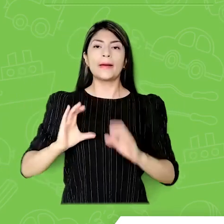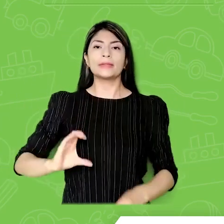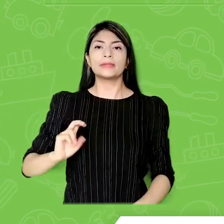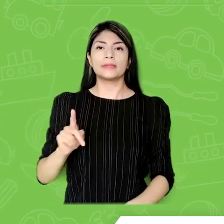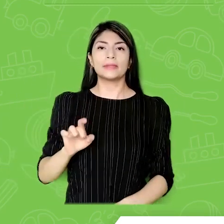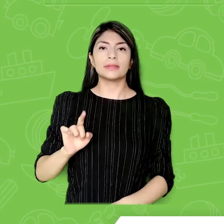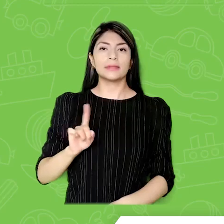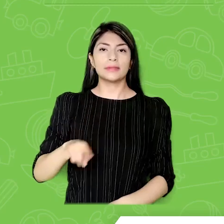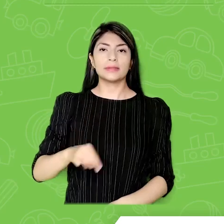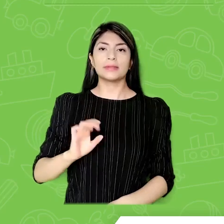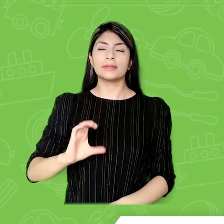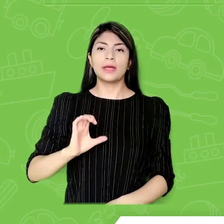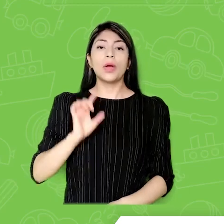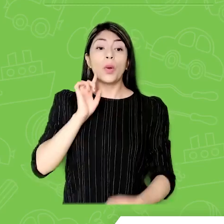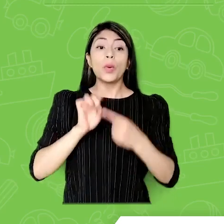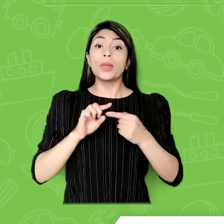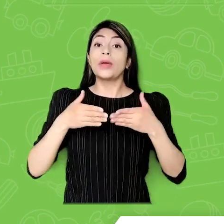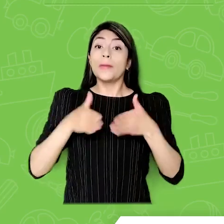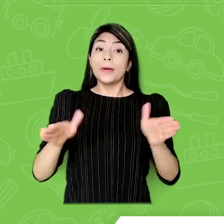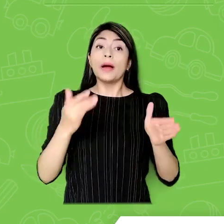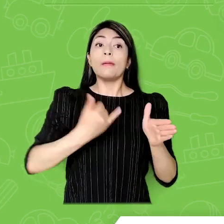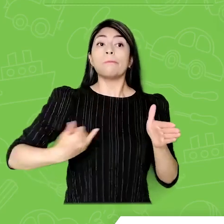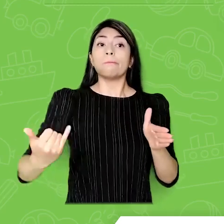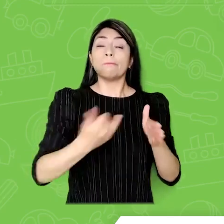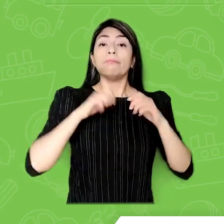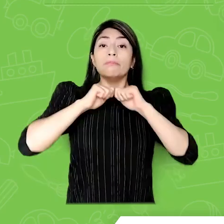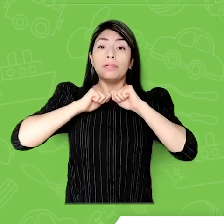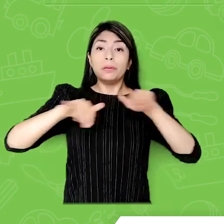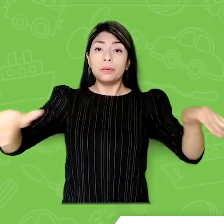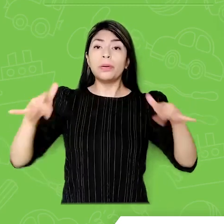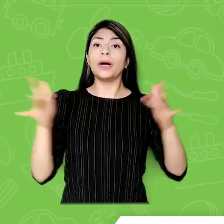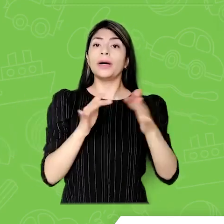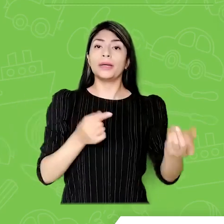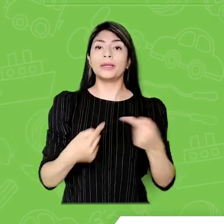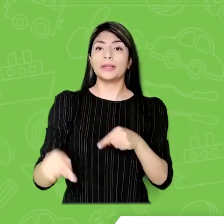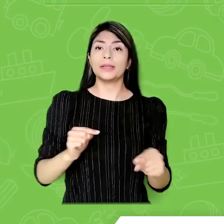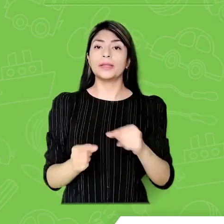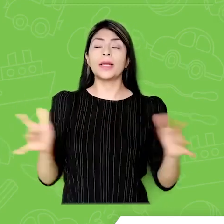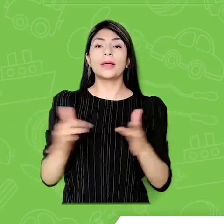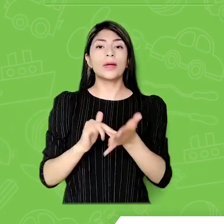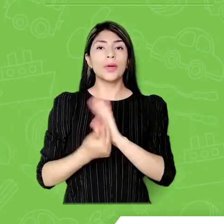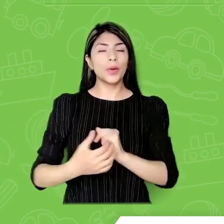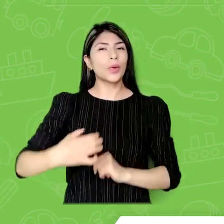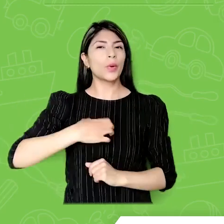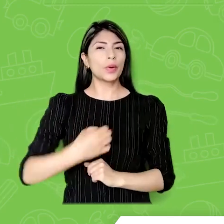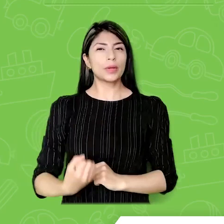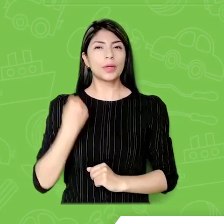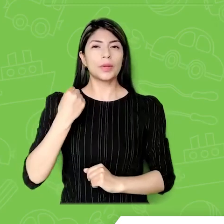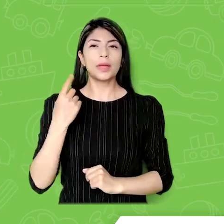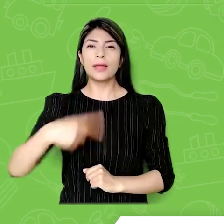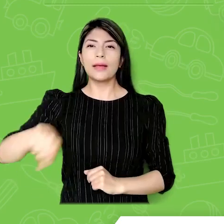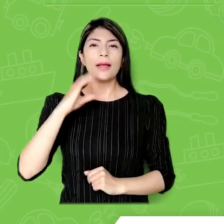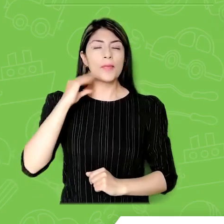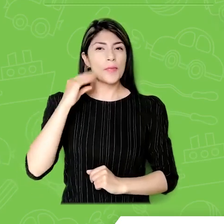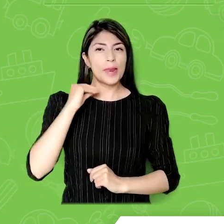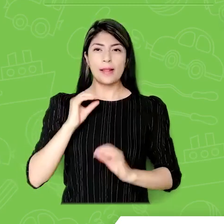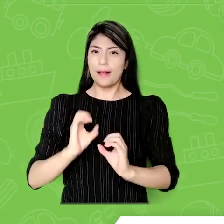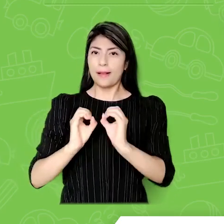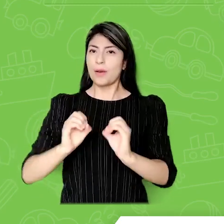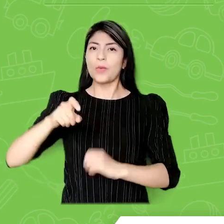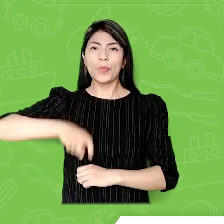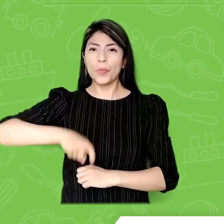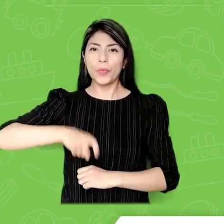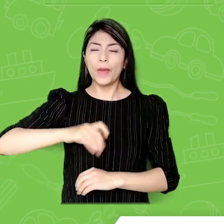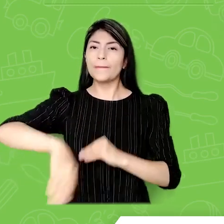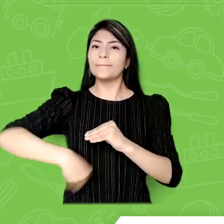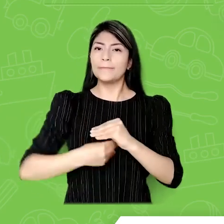vacancia definitiva que se encuentren ofertados mediante concursos de méritos, que no requieren experiencia profesional o que permiten la